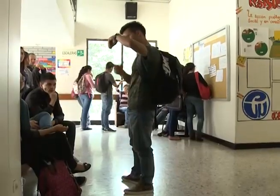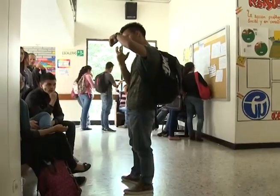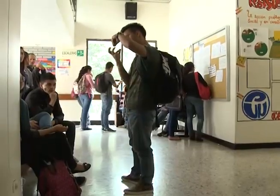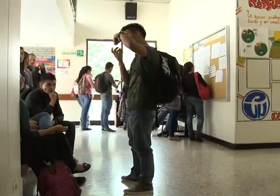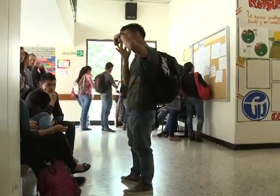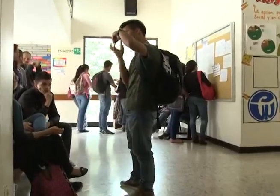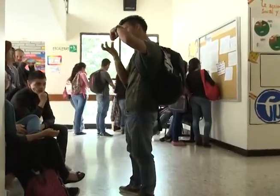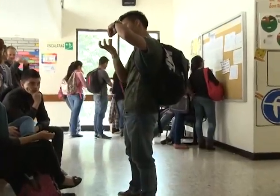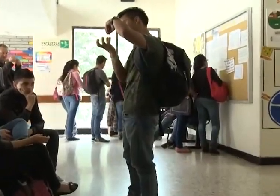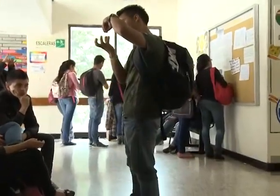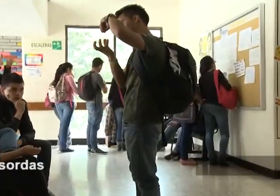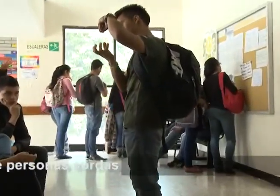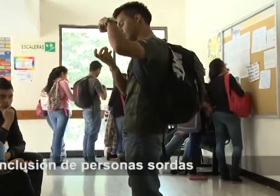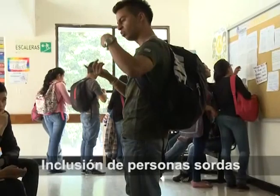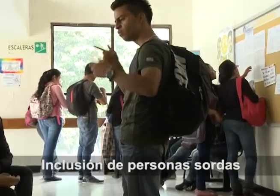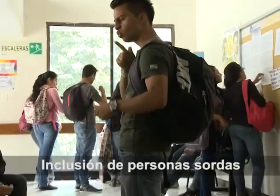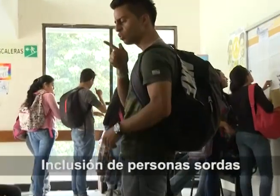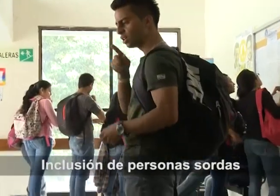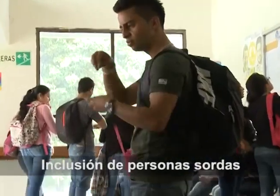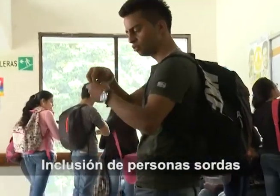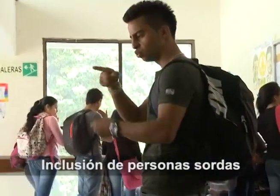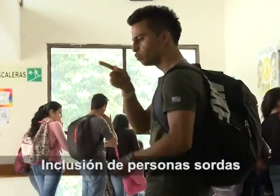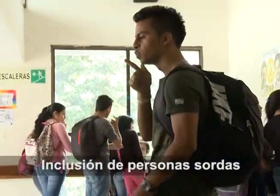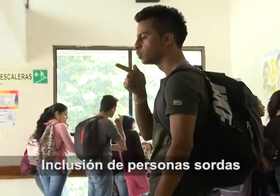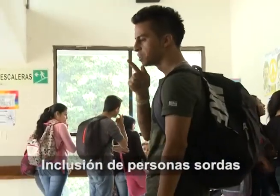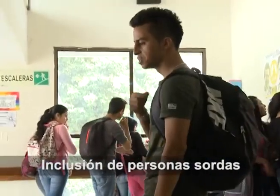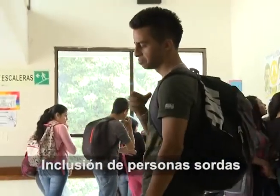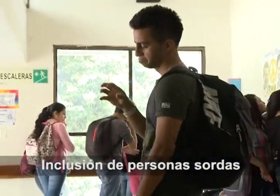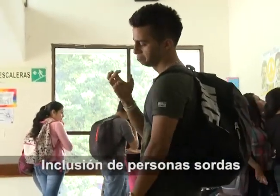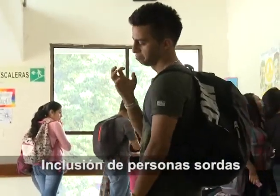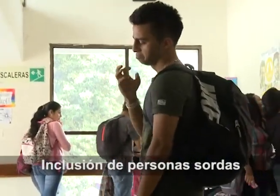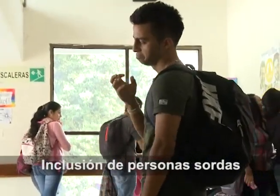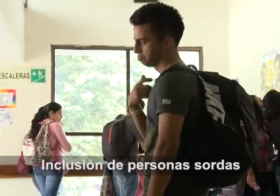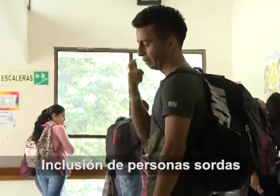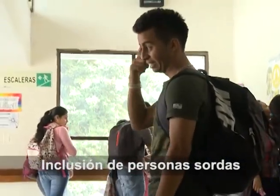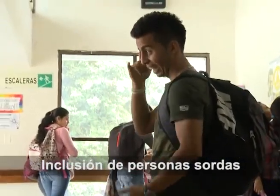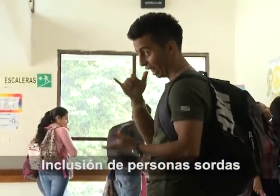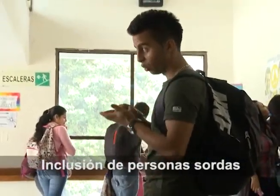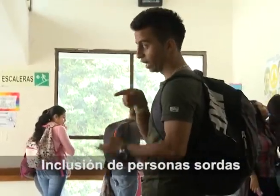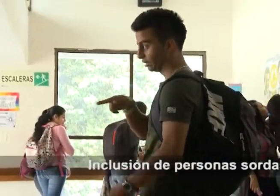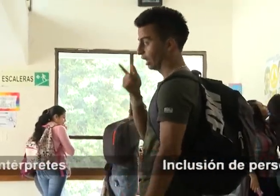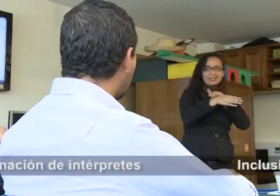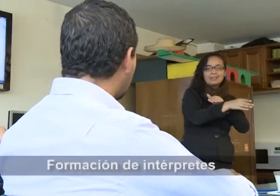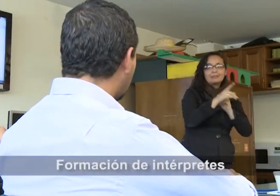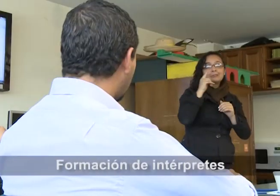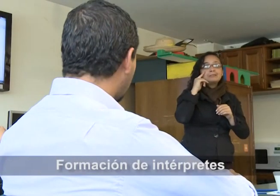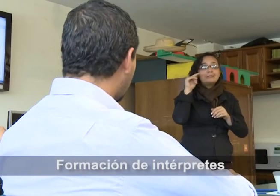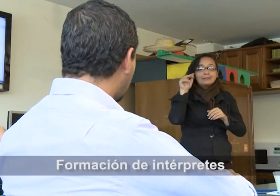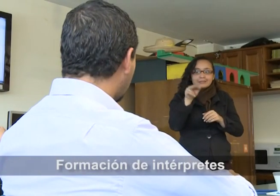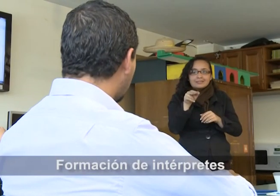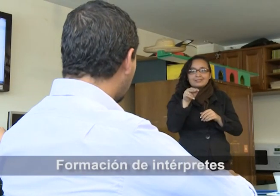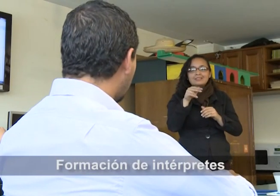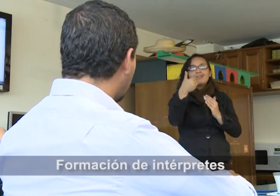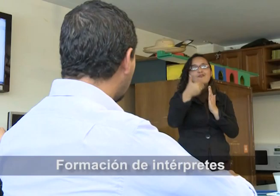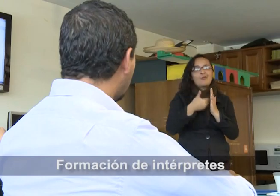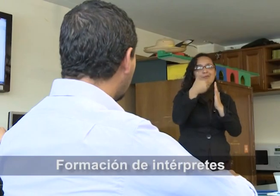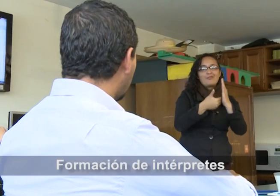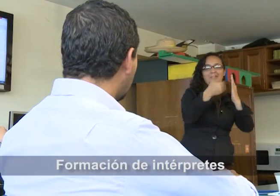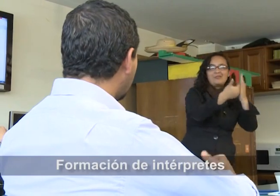tres subproyectos: la inclusión de personas sordas a la vida universitaria, la formación de intérpretes y la formación